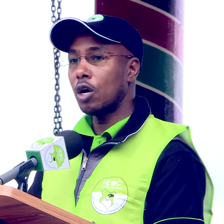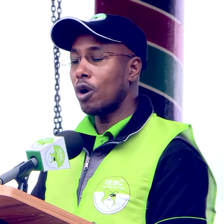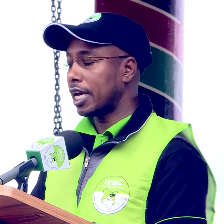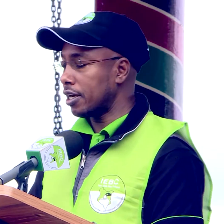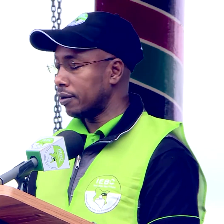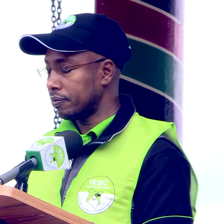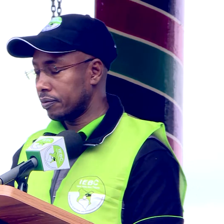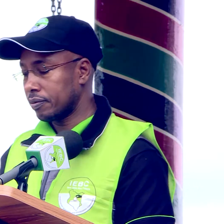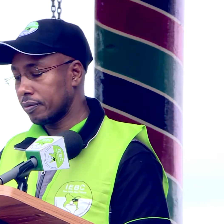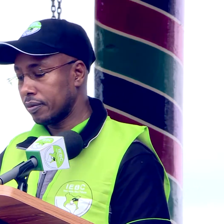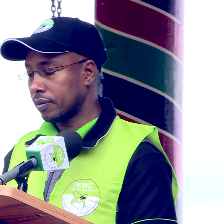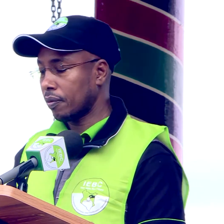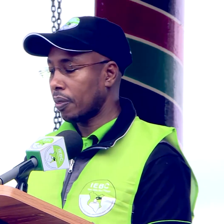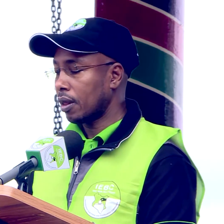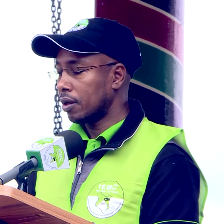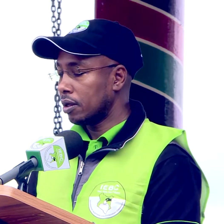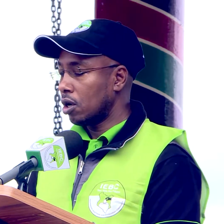Ndugu zangu wa Kenya,